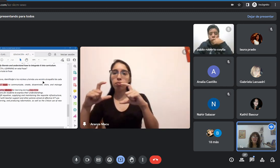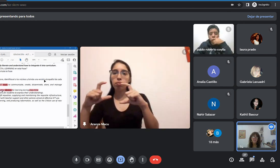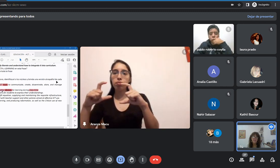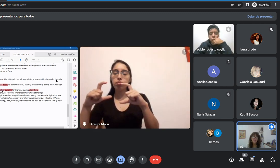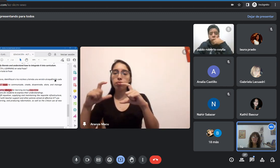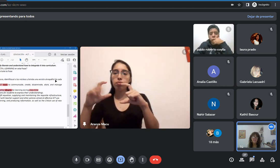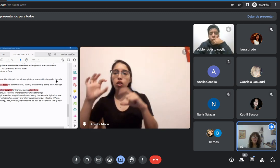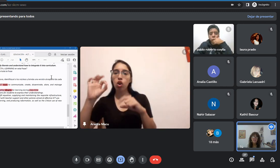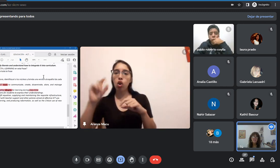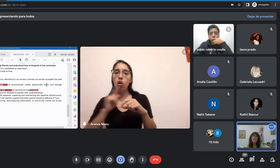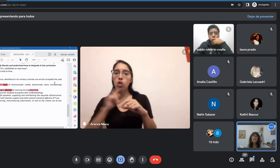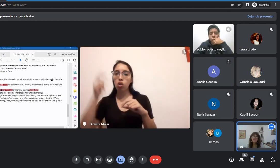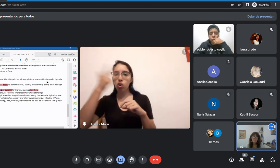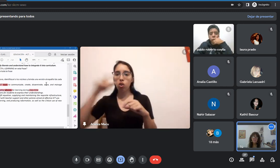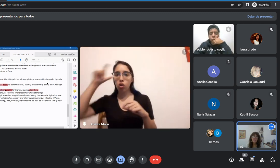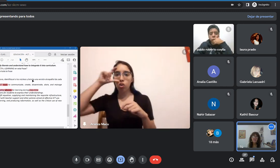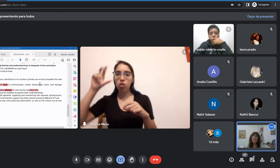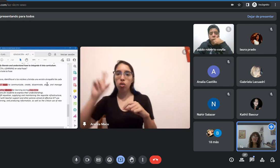determinante, ¿sí?